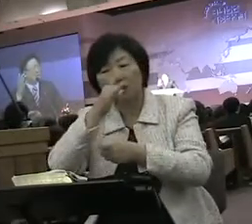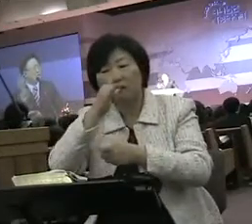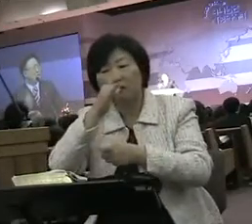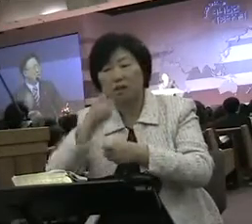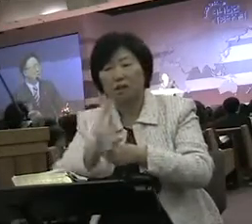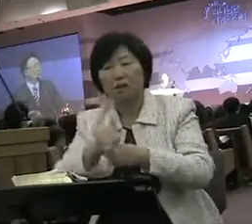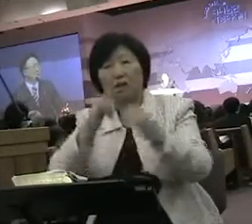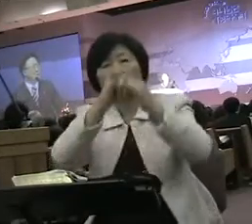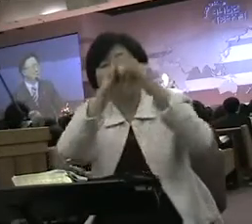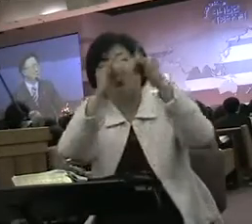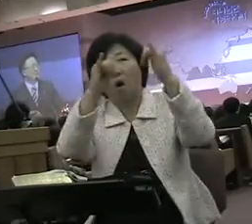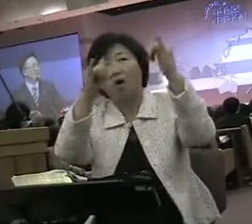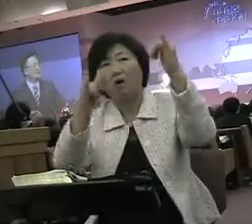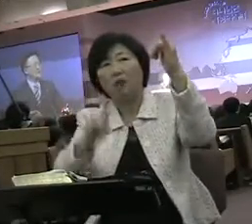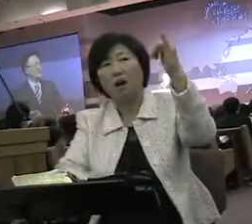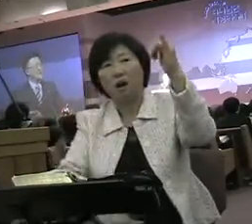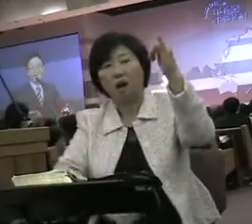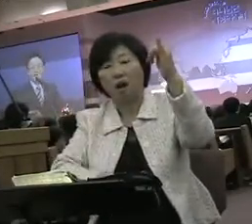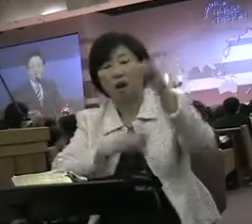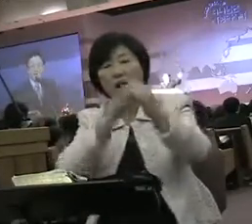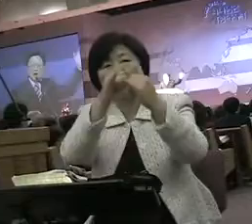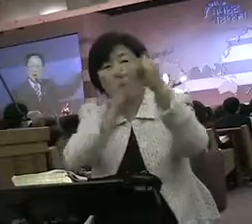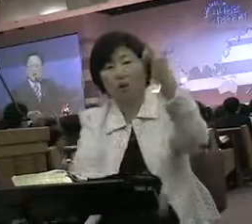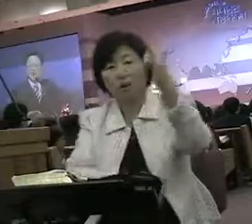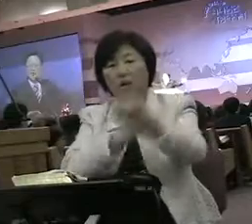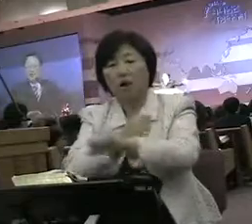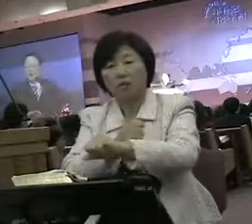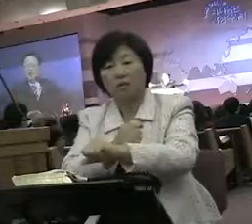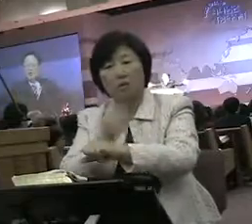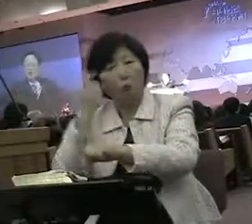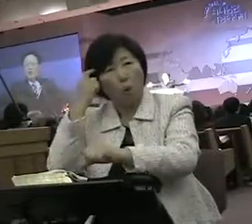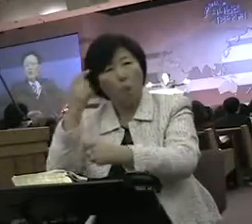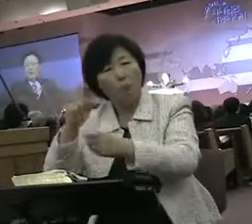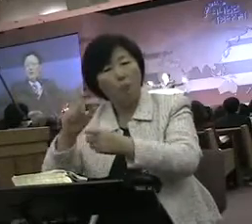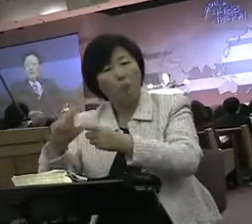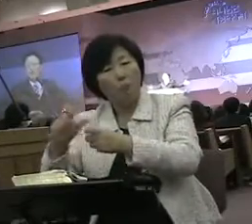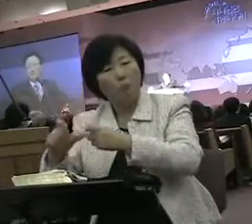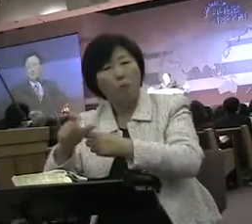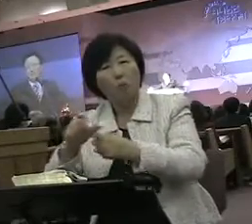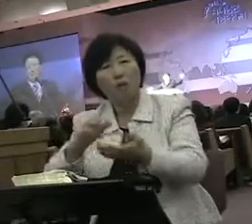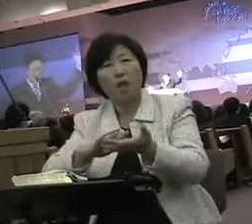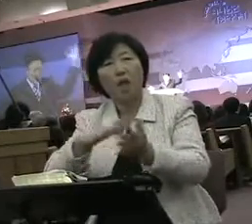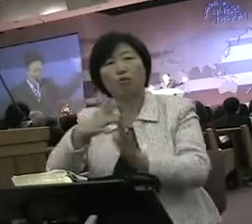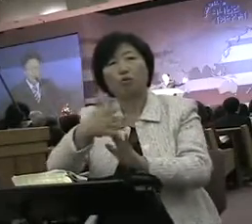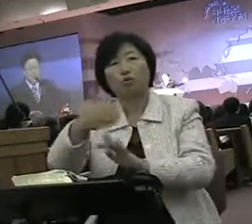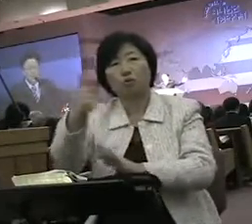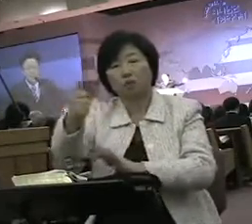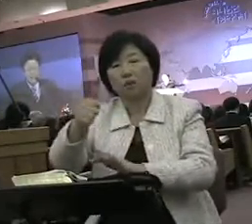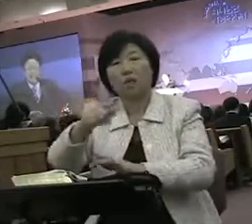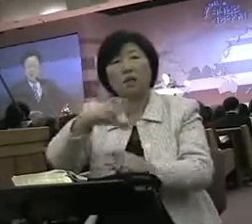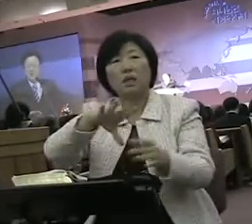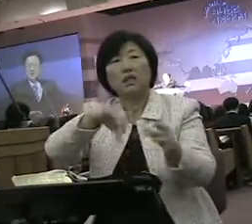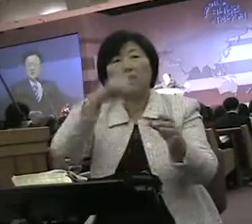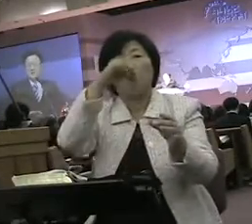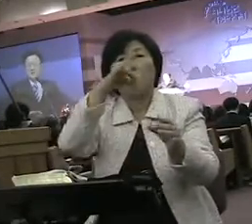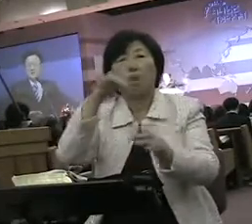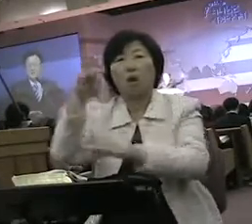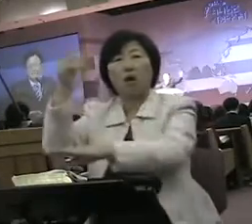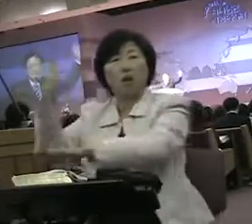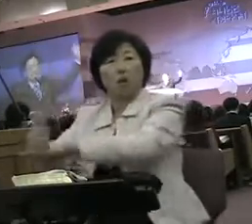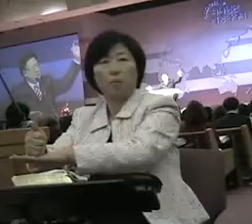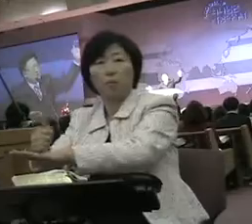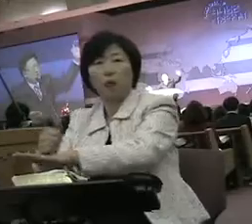역사를 가지고 고민하신 적이 있습니까? 우리 예수님이 알파와 오메가라고 말씀하셨어요. 처음과 끝이라는